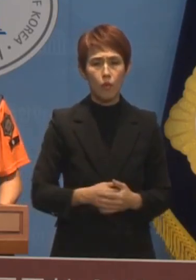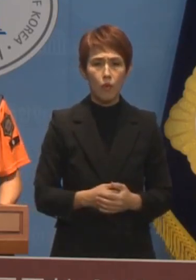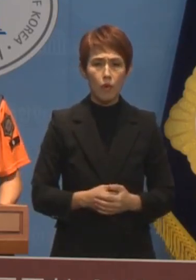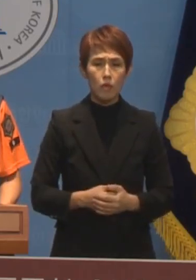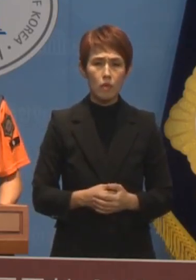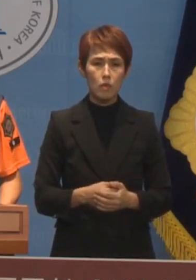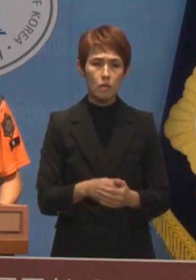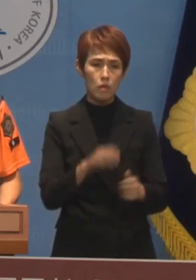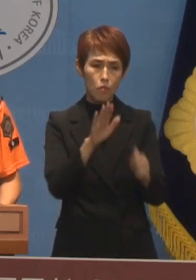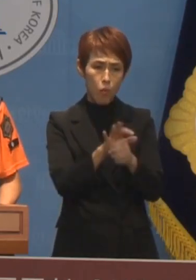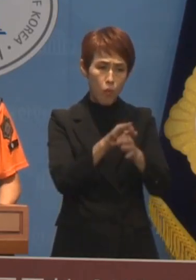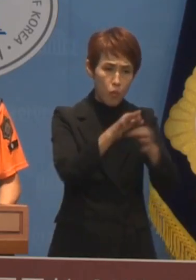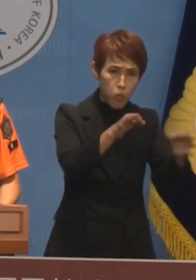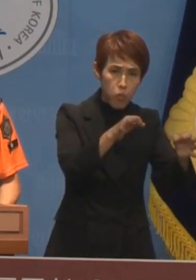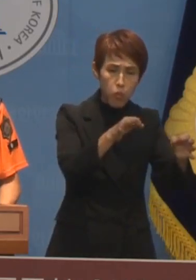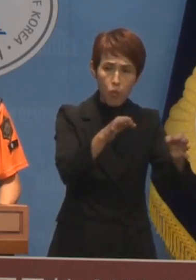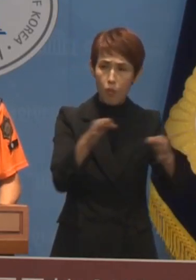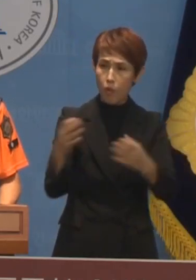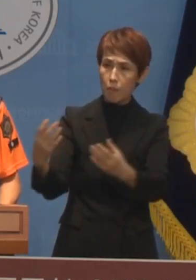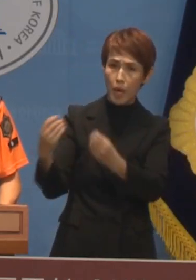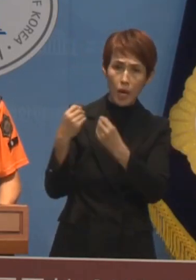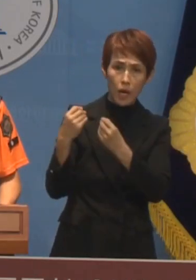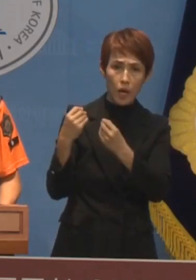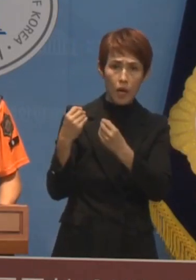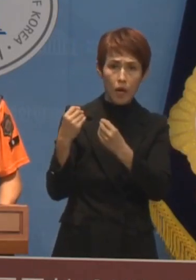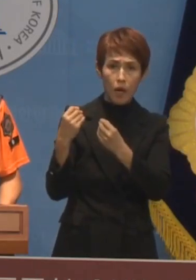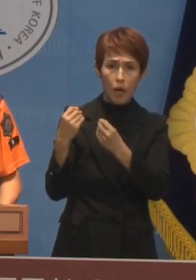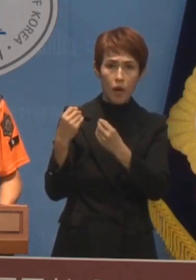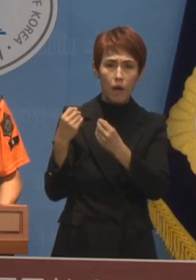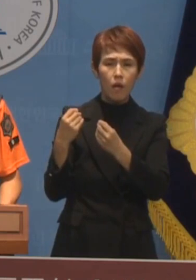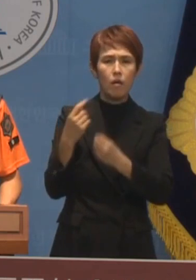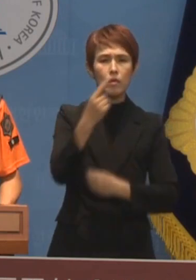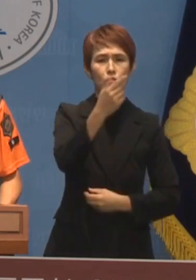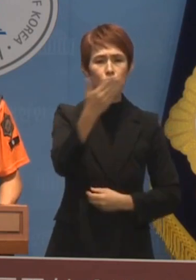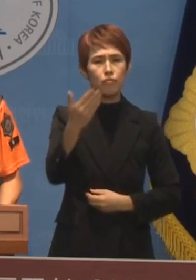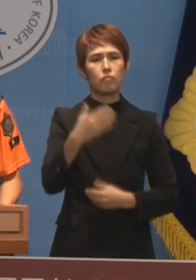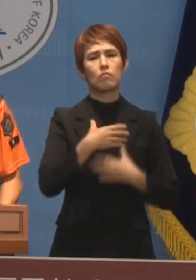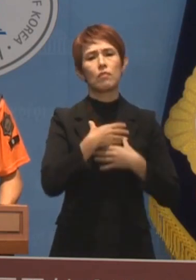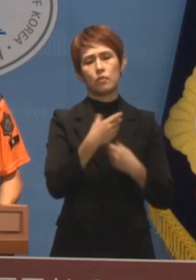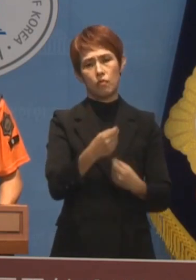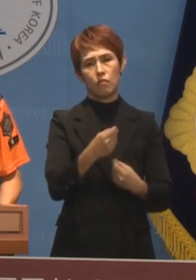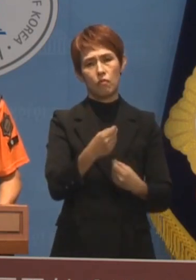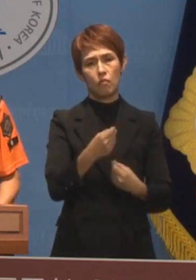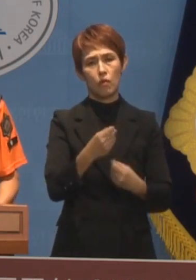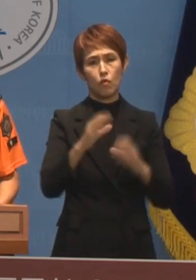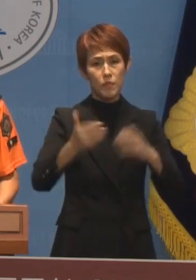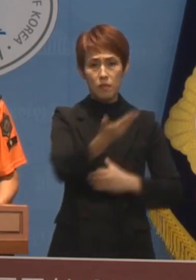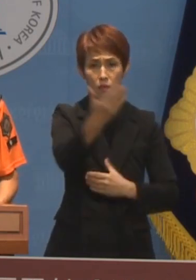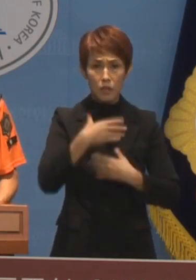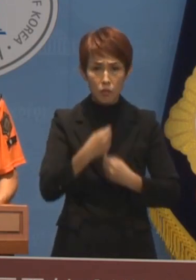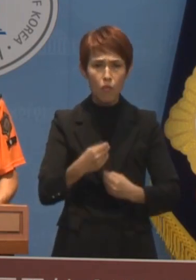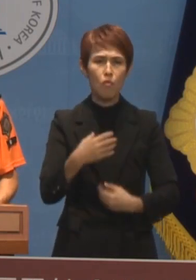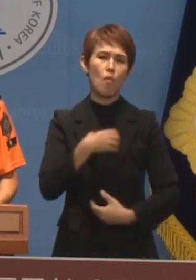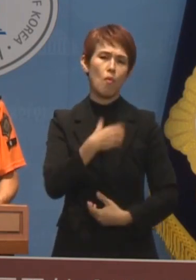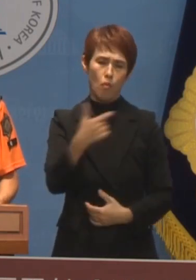소방안전교부세라는 안정적 재원이 단절된다면 소방관의 안전과 국민의 안전에 큰 위험이 될